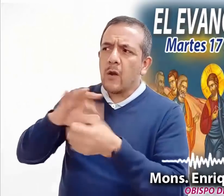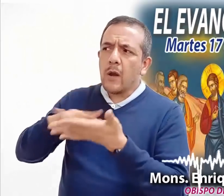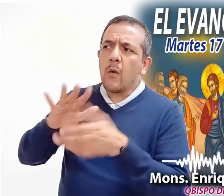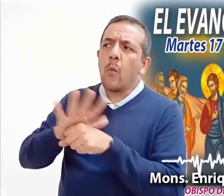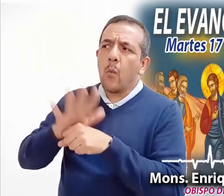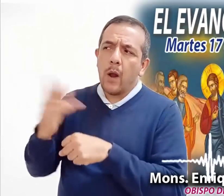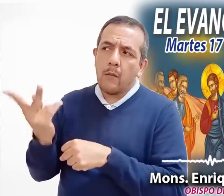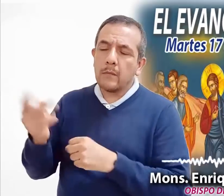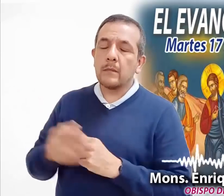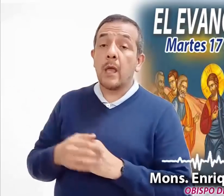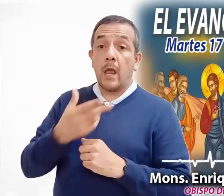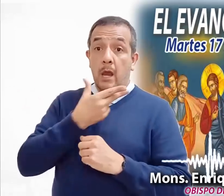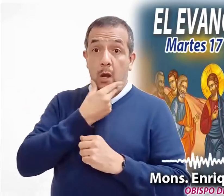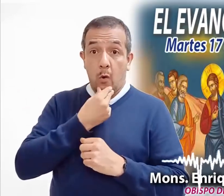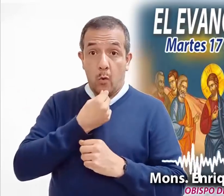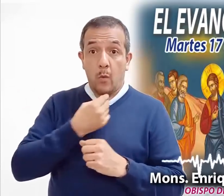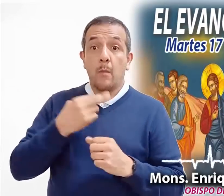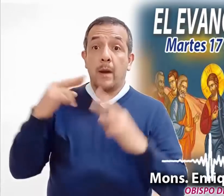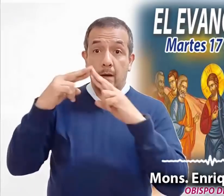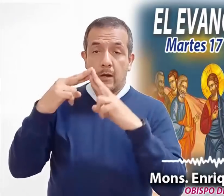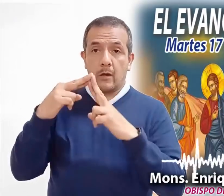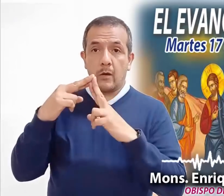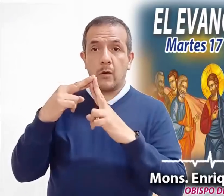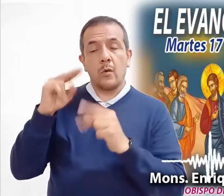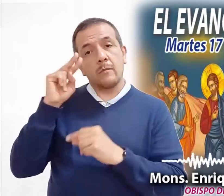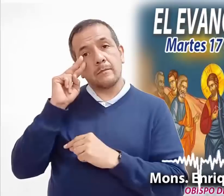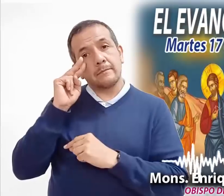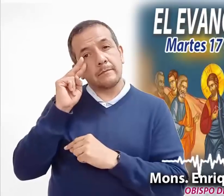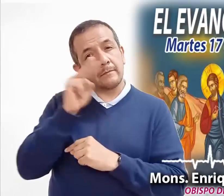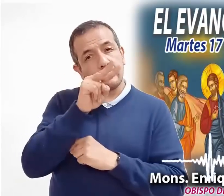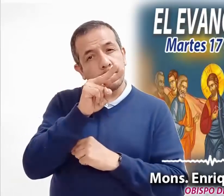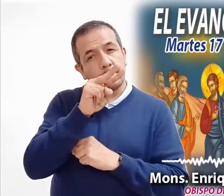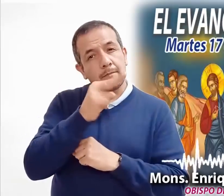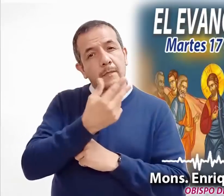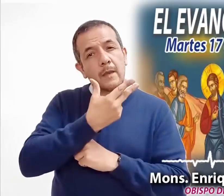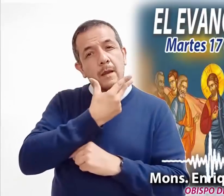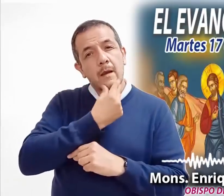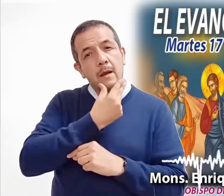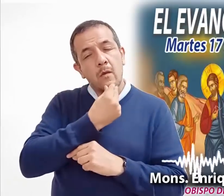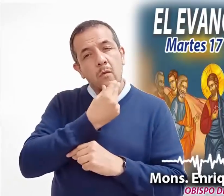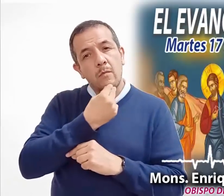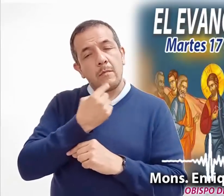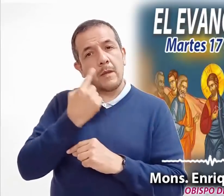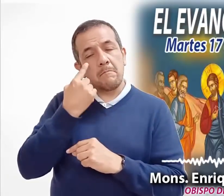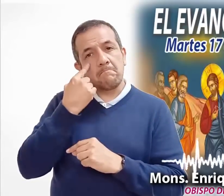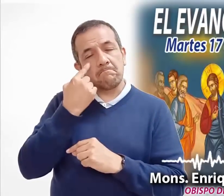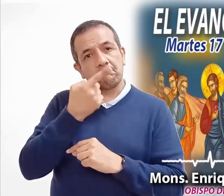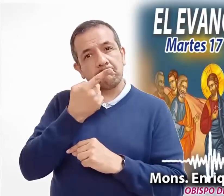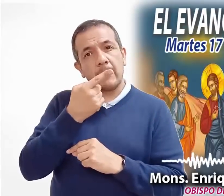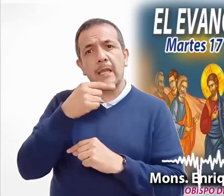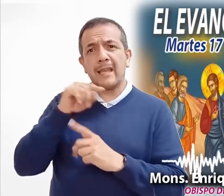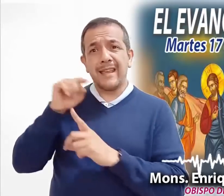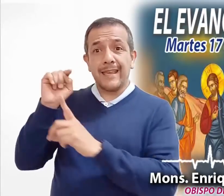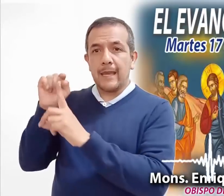religioso miró con ironía y con bondad al interlocutor, pero lejos